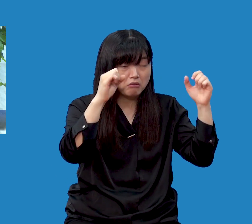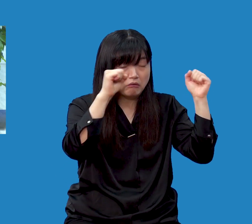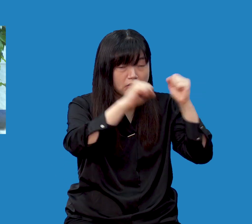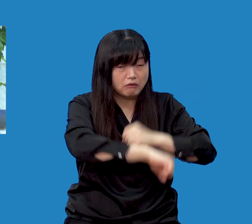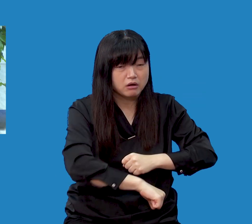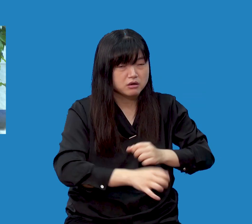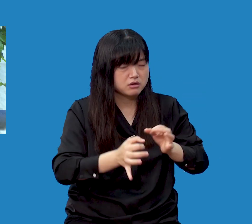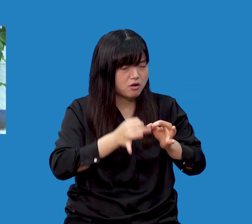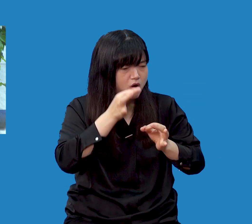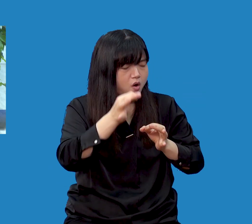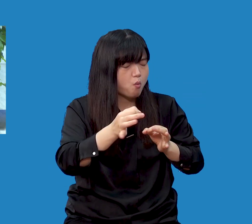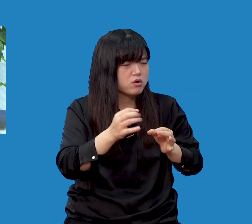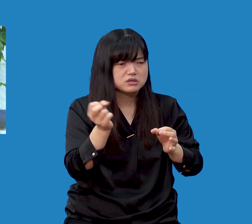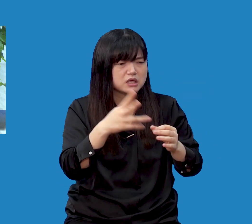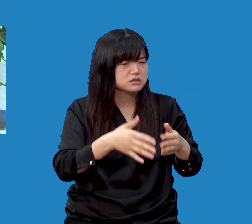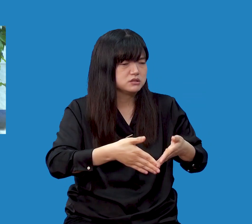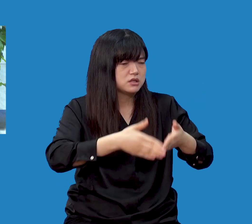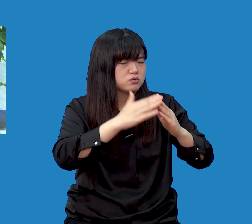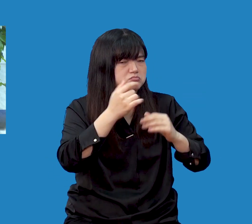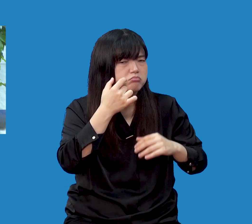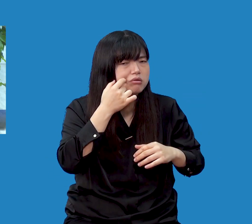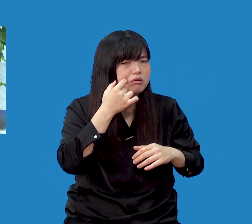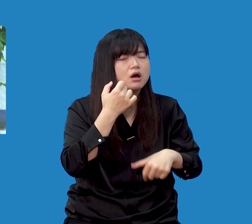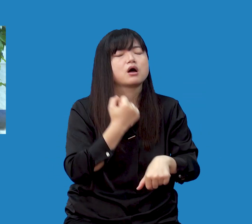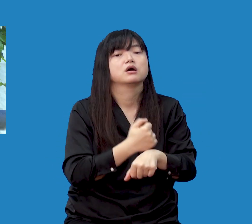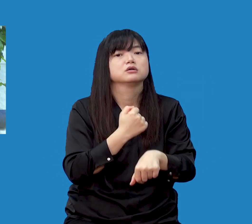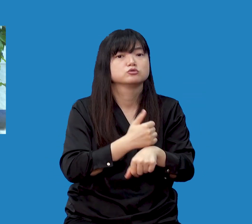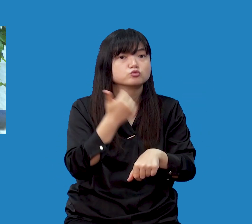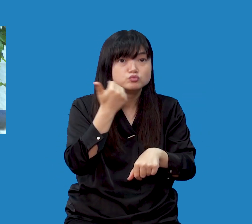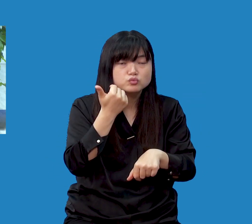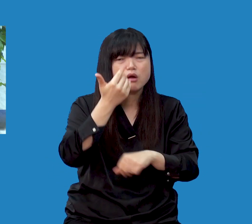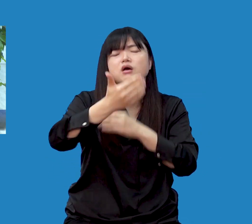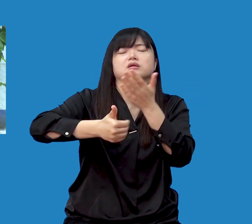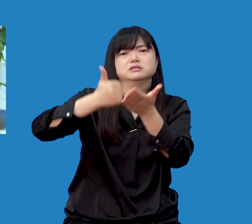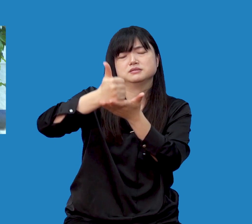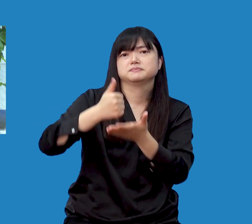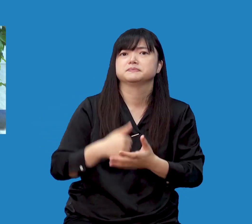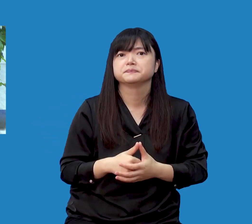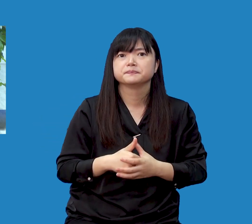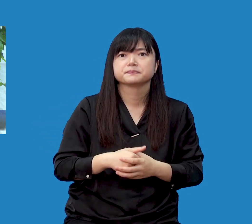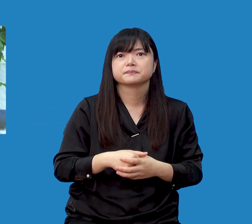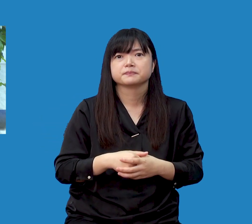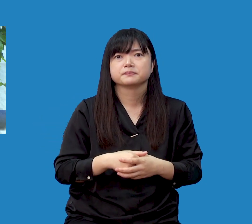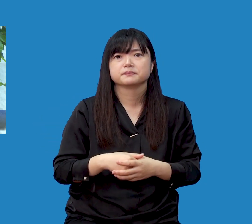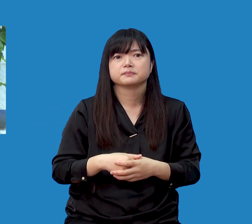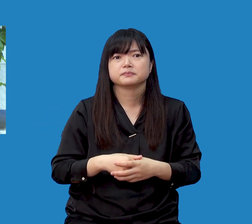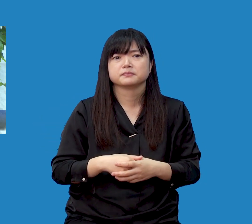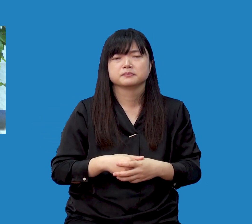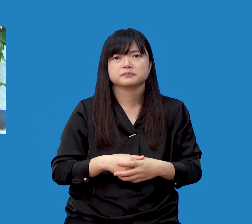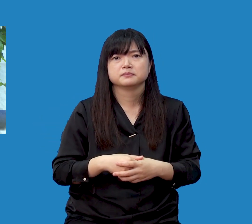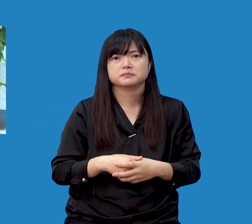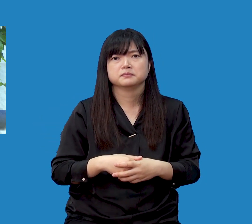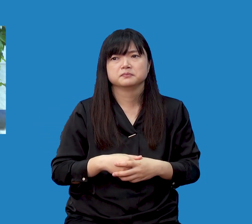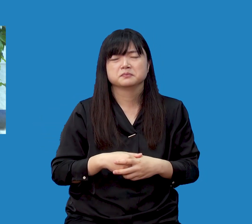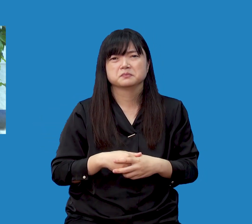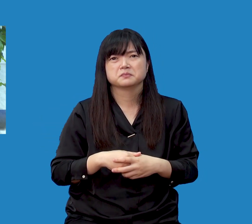영원히 건설되지 못하게 하시는 하나님이시다 했습니다.